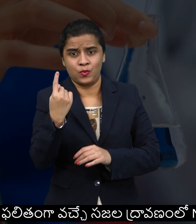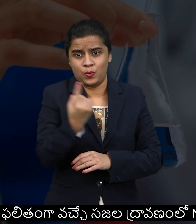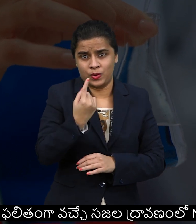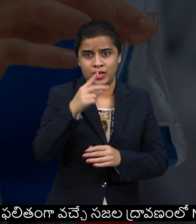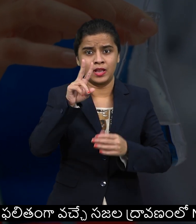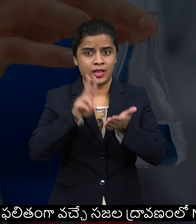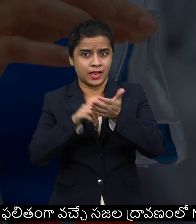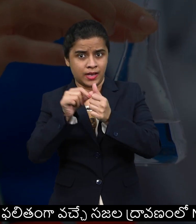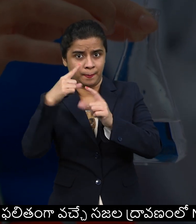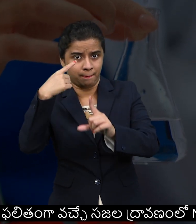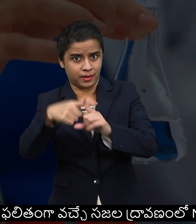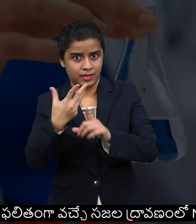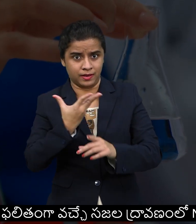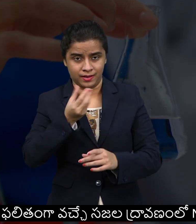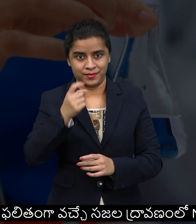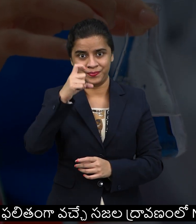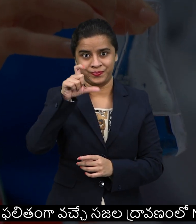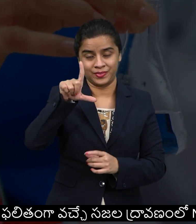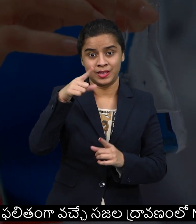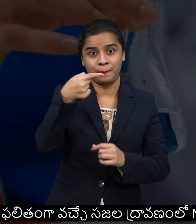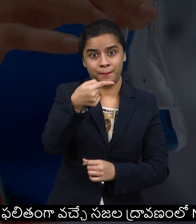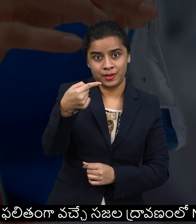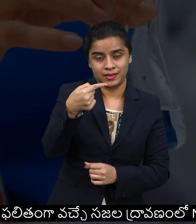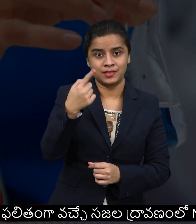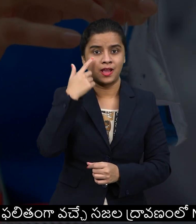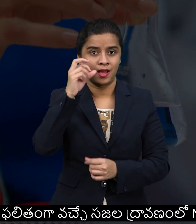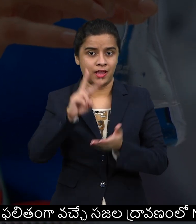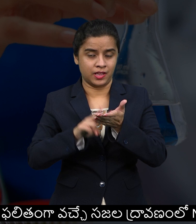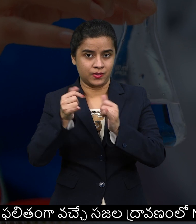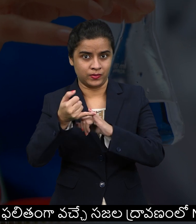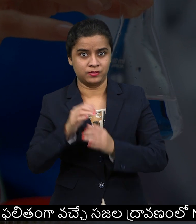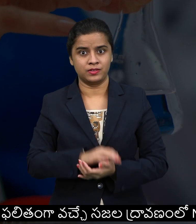Na మరియు Cl అయాన్లు మాత్రమే ఉంటాయి.